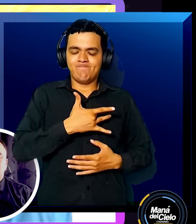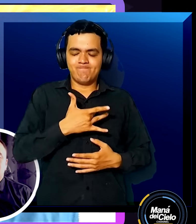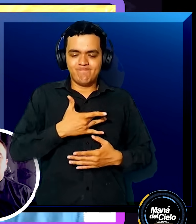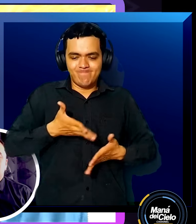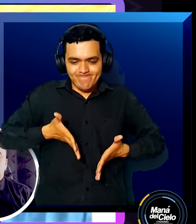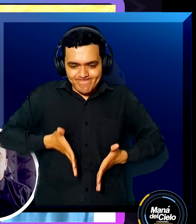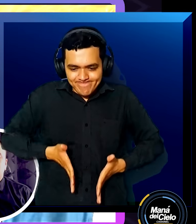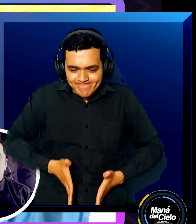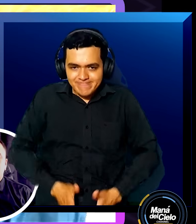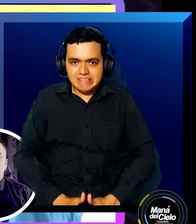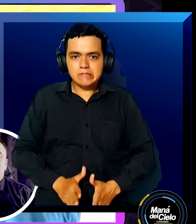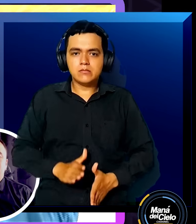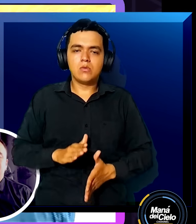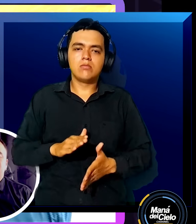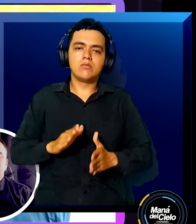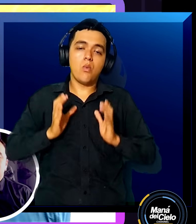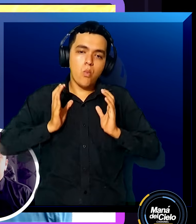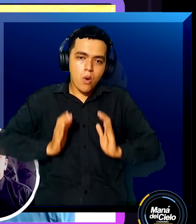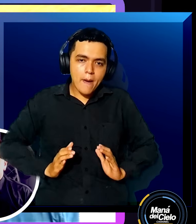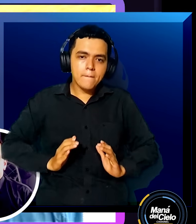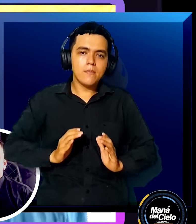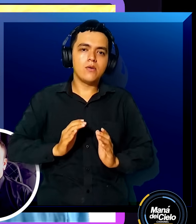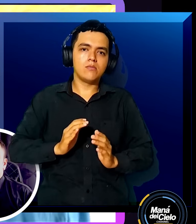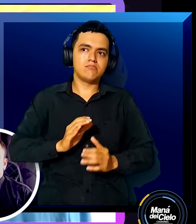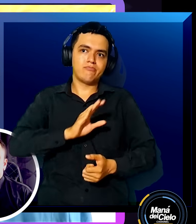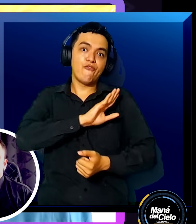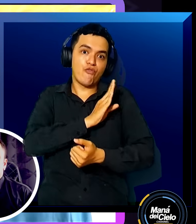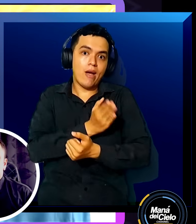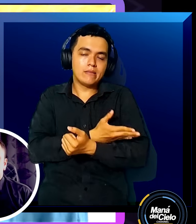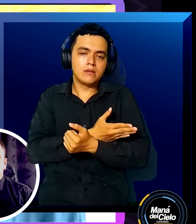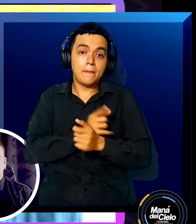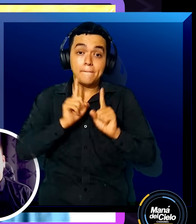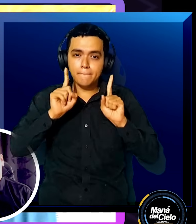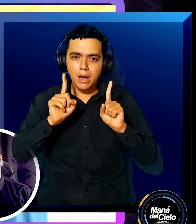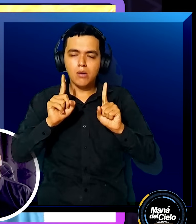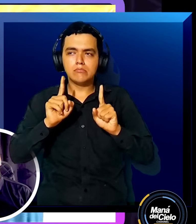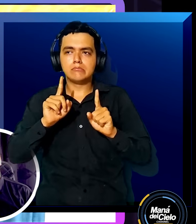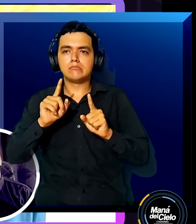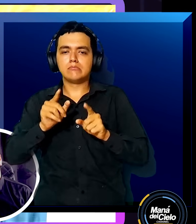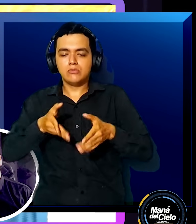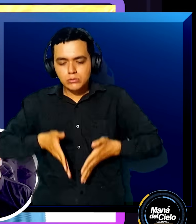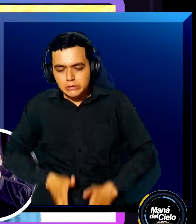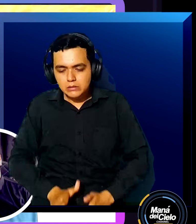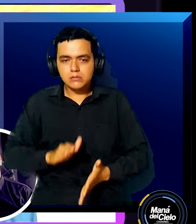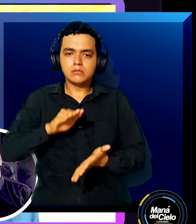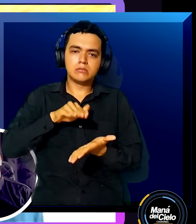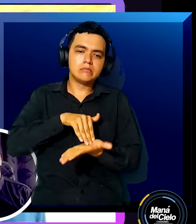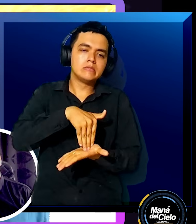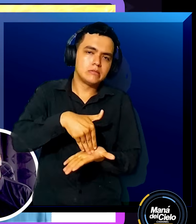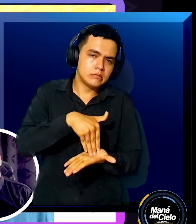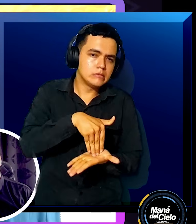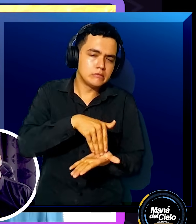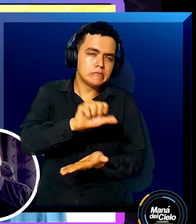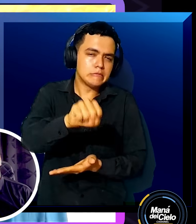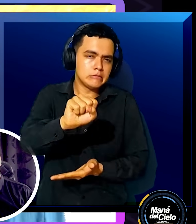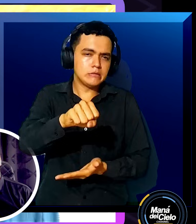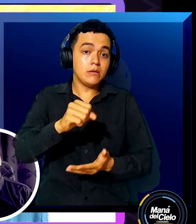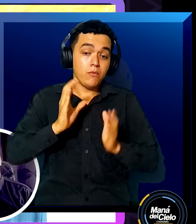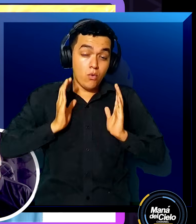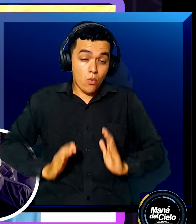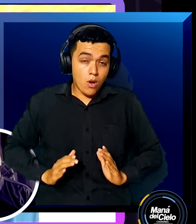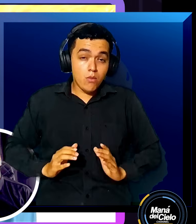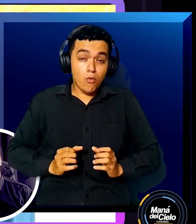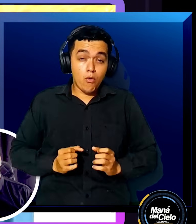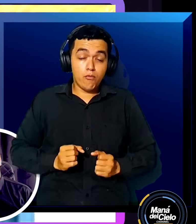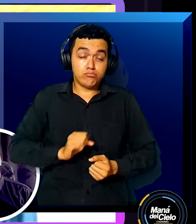lo que quiere que esté con uno, pues el Señor Jesús, claro, es el indispensable. Y el esposo. Y si acaso uno encima por ahí, que esté la mamá si